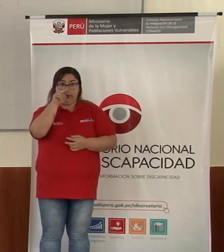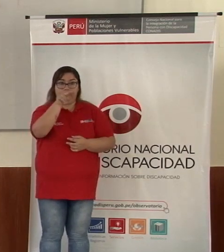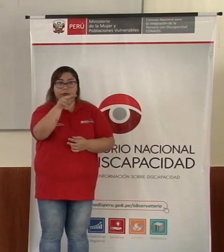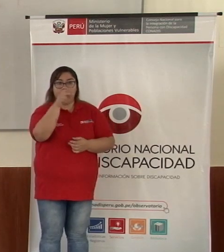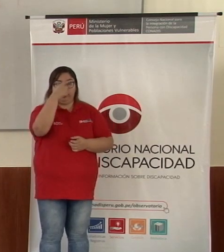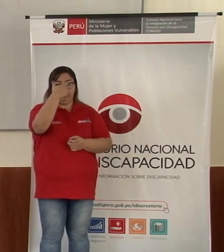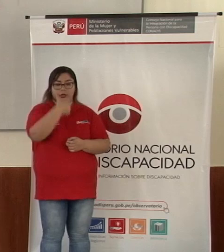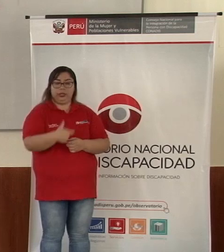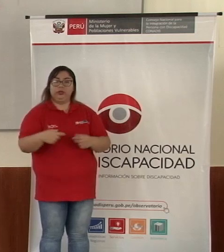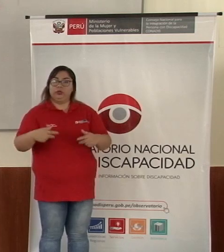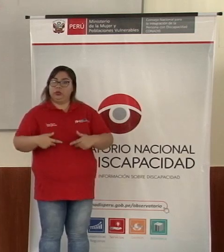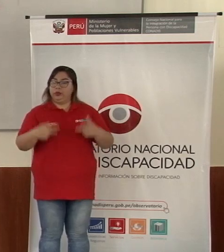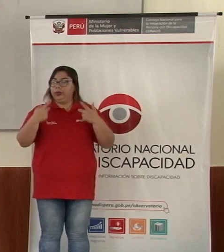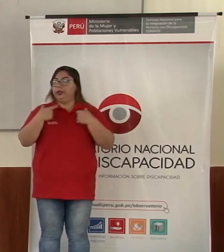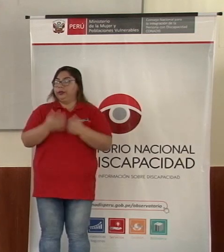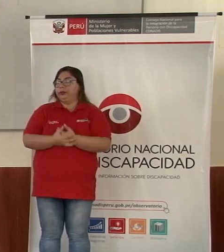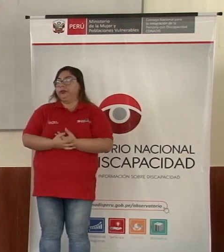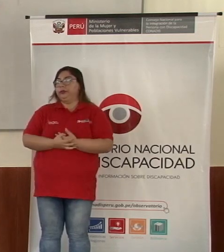derechos humanos,